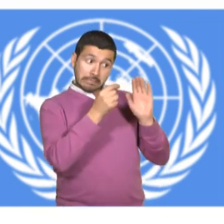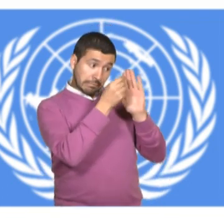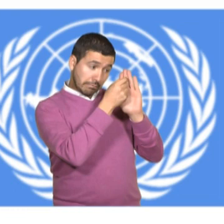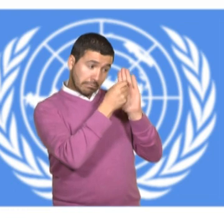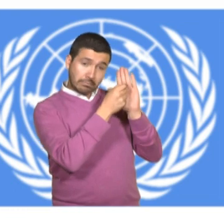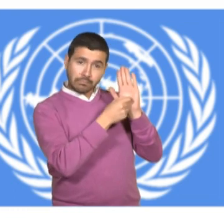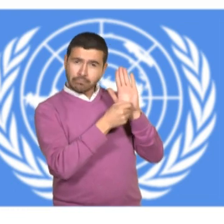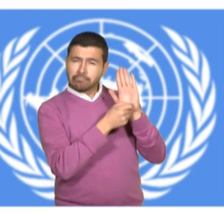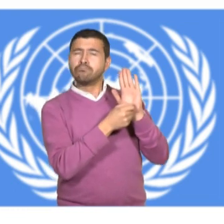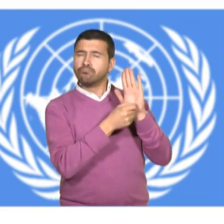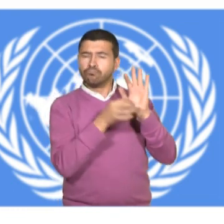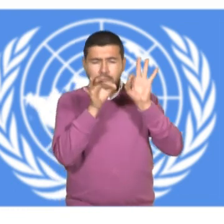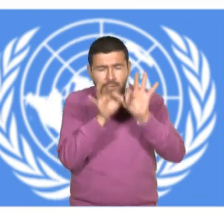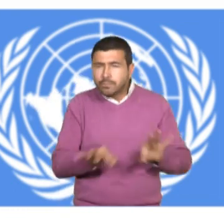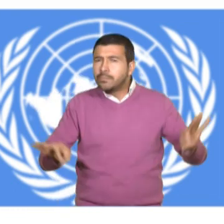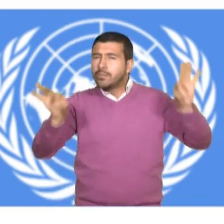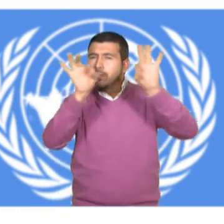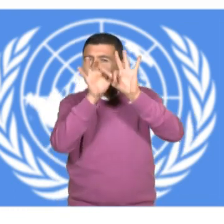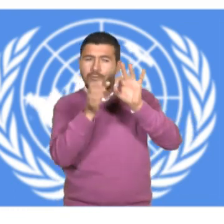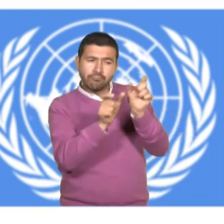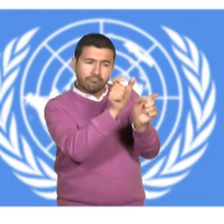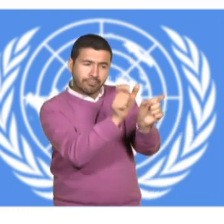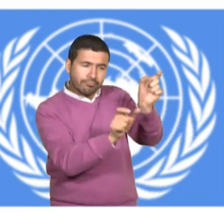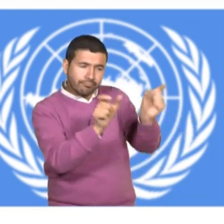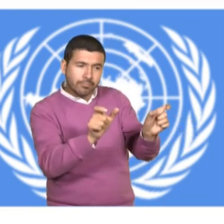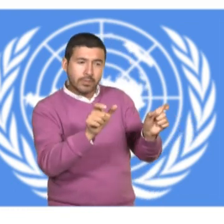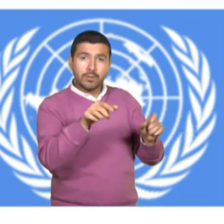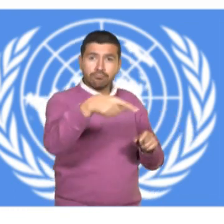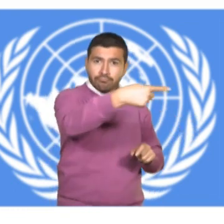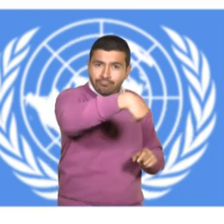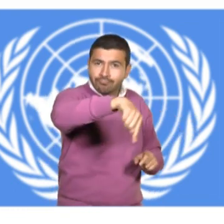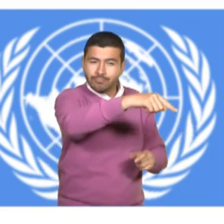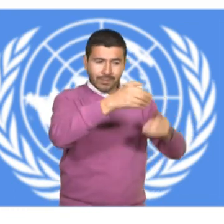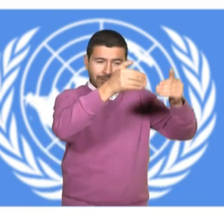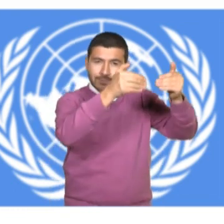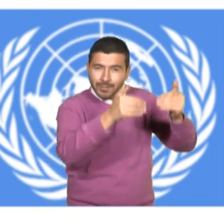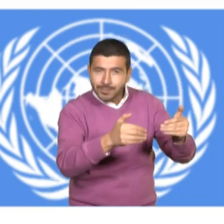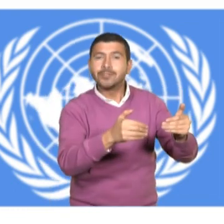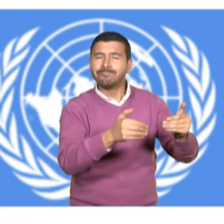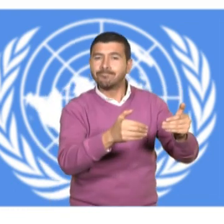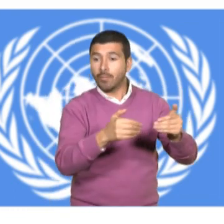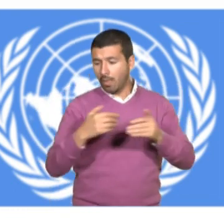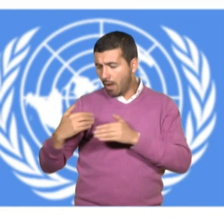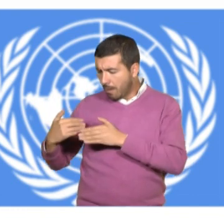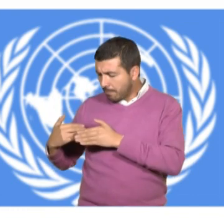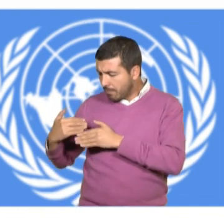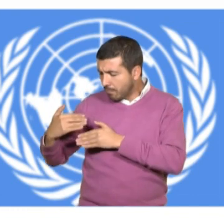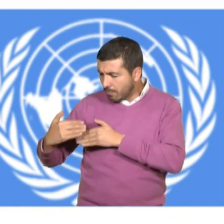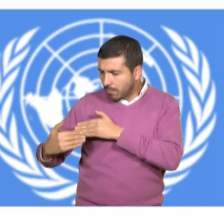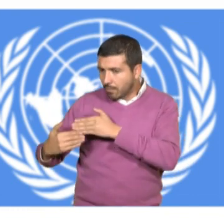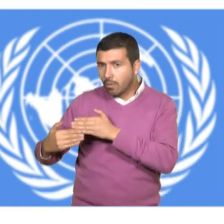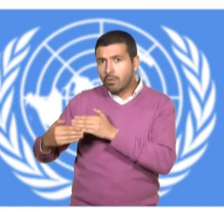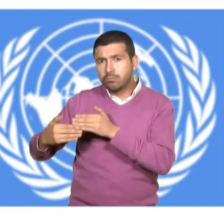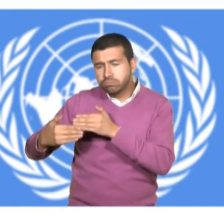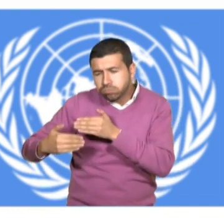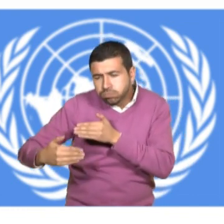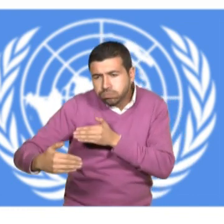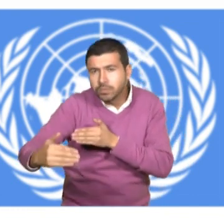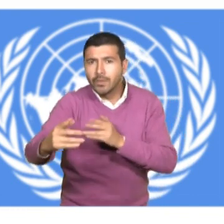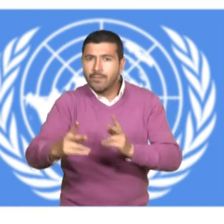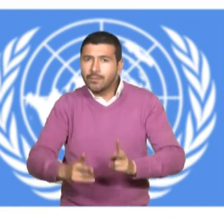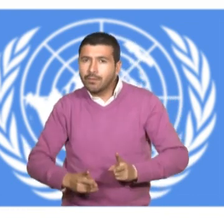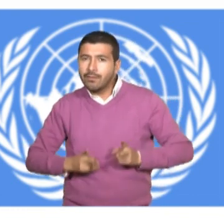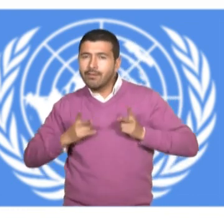G. Destacando la importancia de incorporar las cuestiones relativas a la discapacidad como parte integrante de